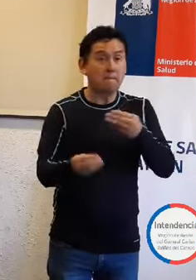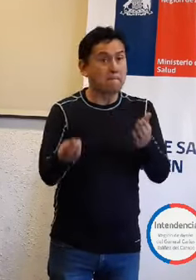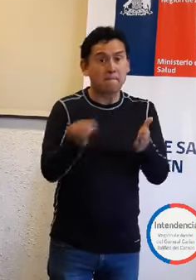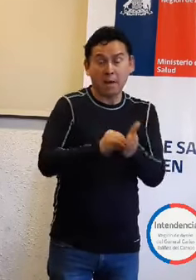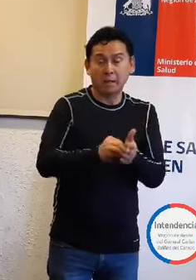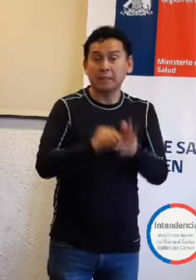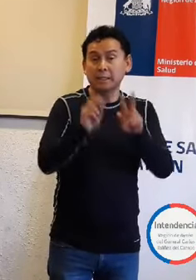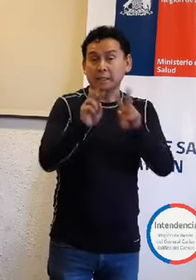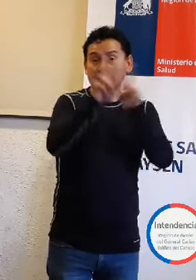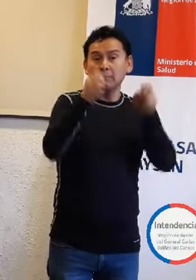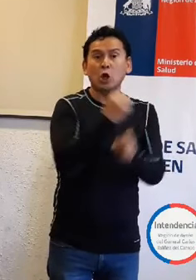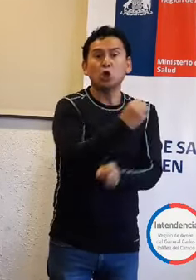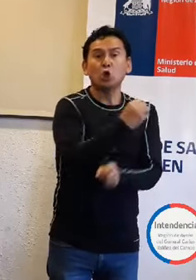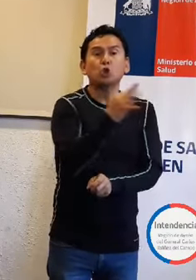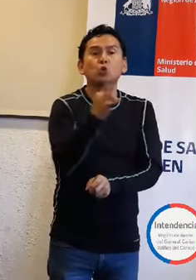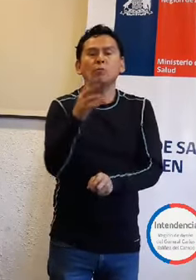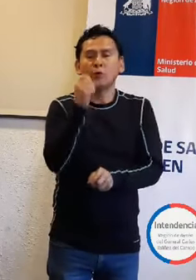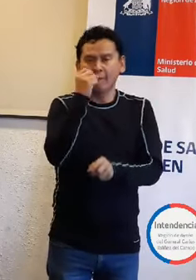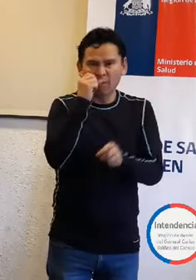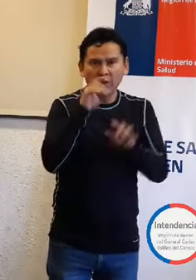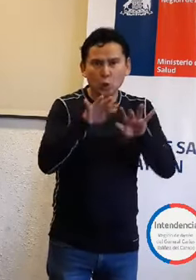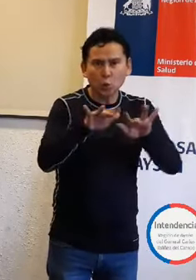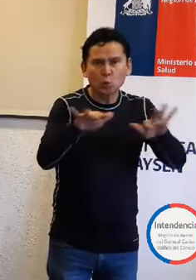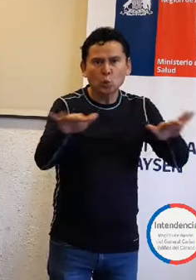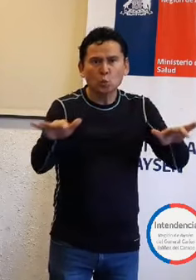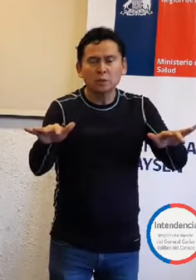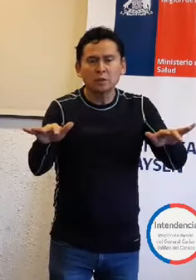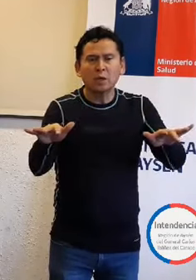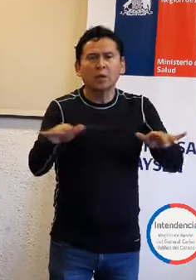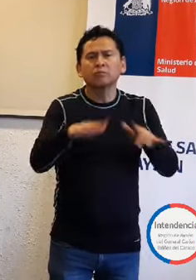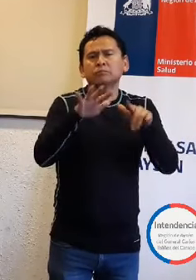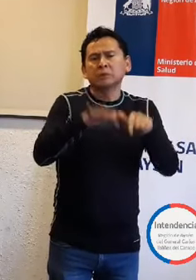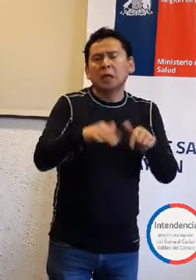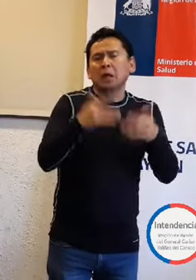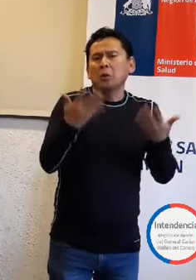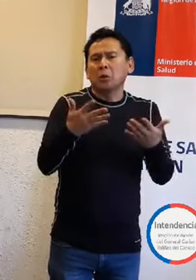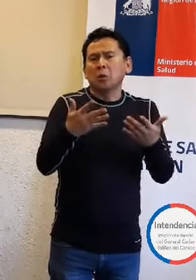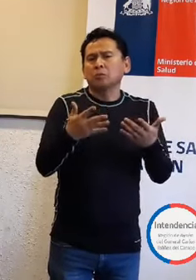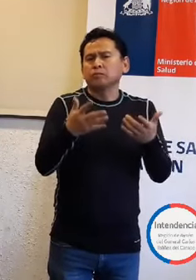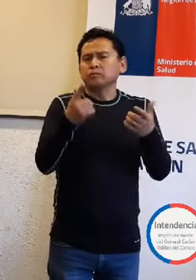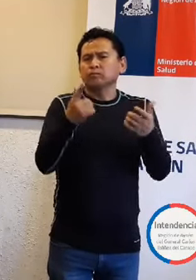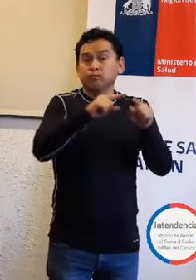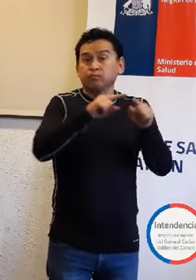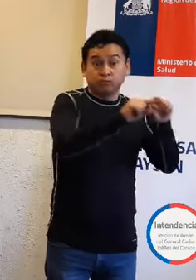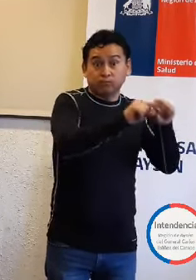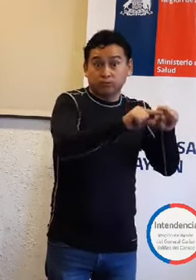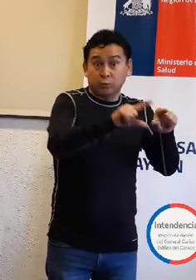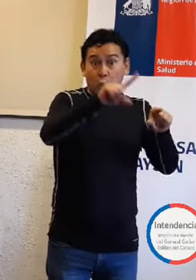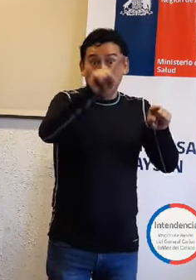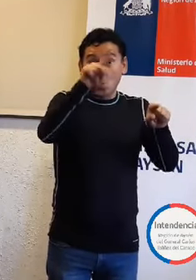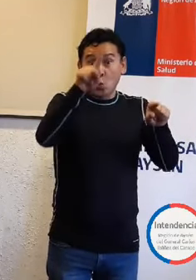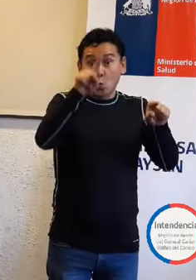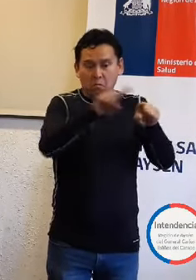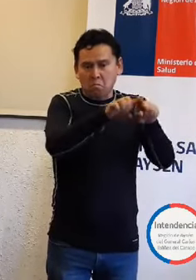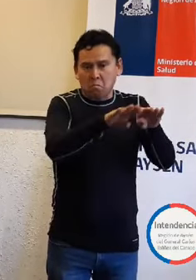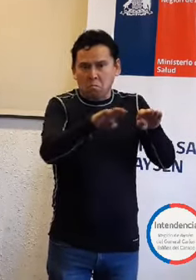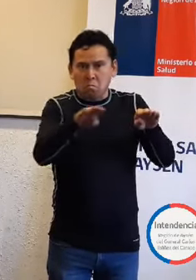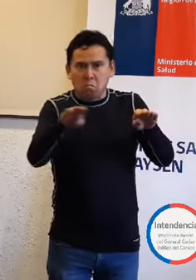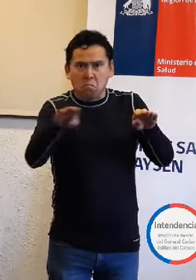cantidad o el número de virus circulantes en la región está literalmente la curva por el piso